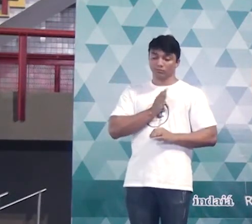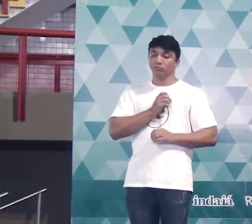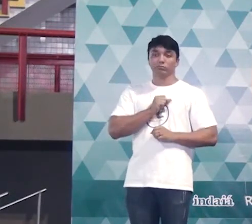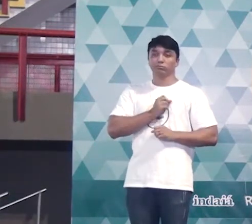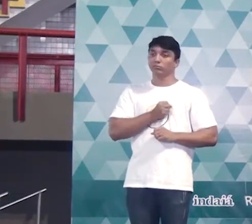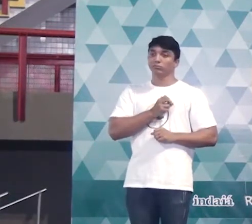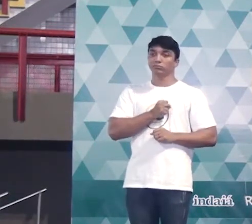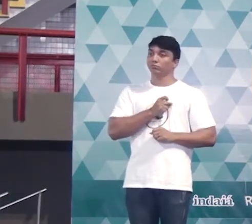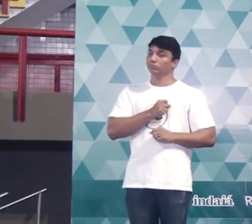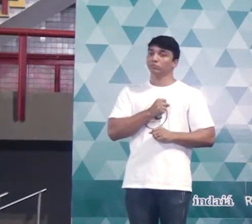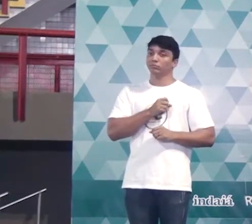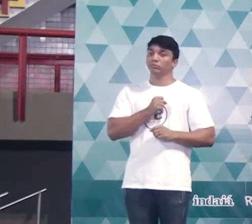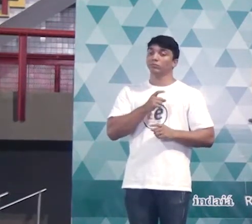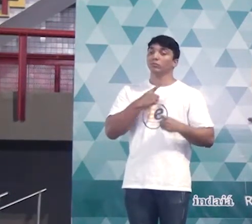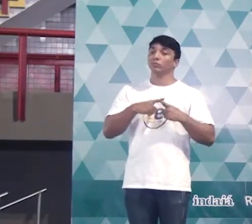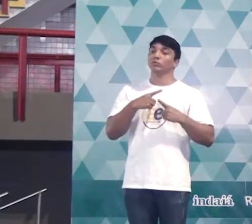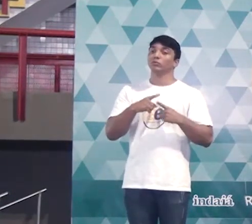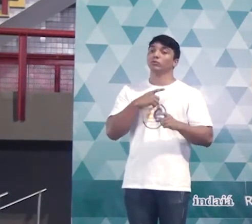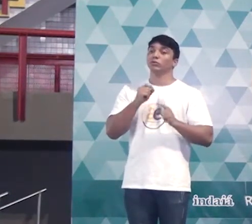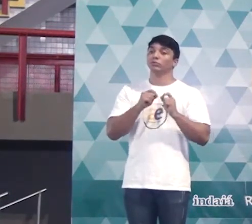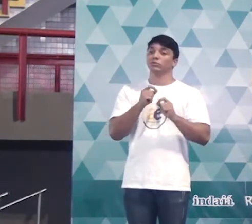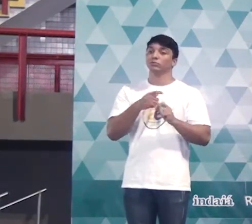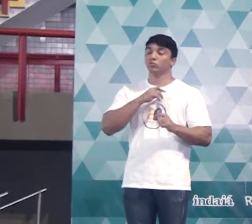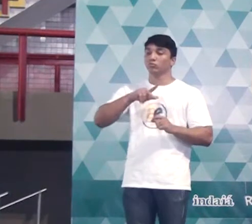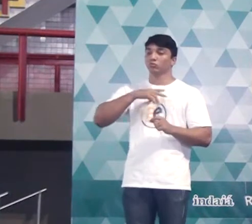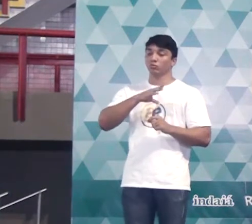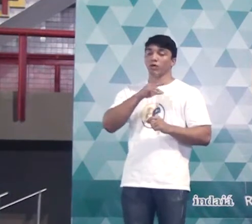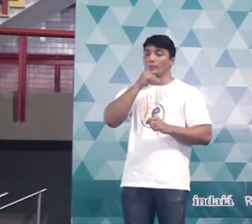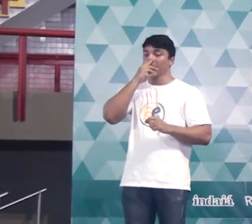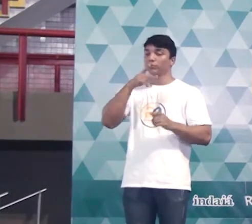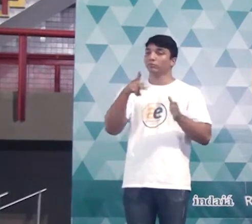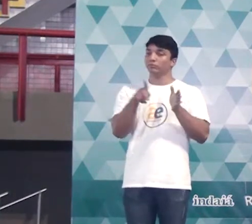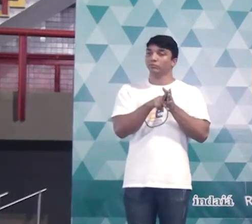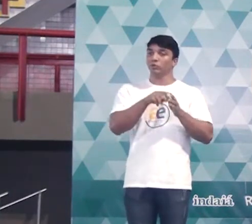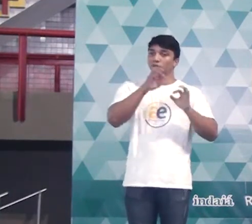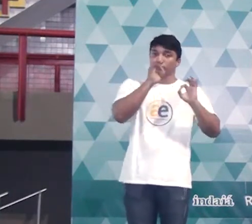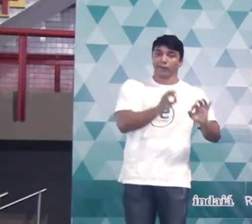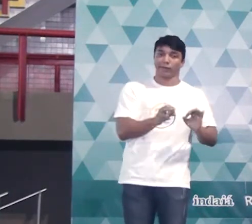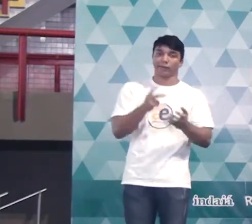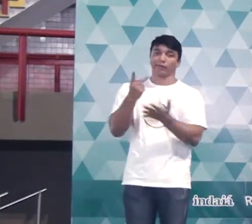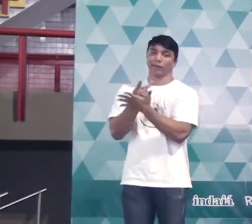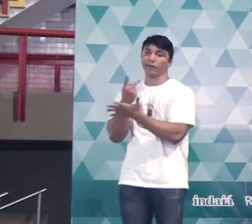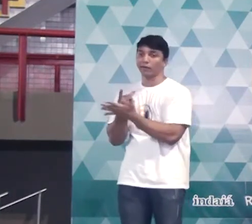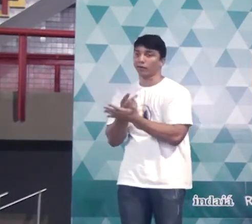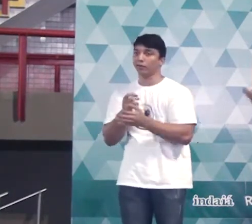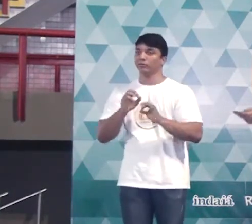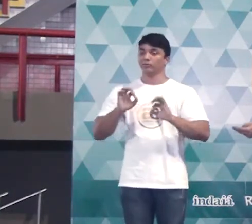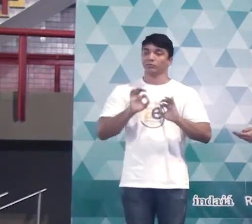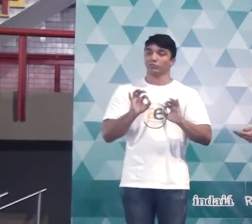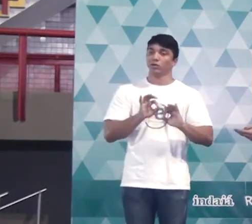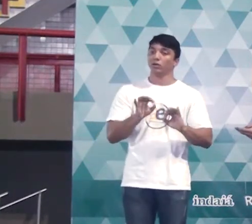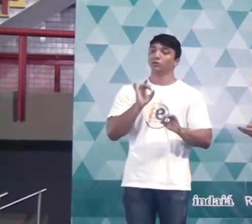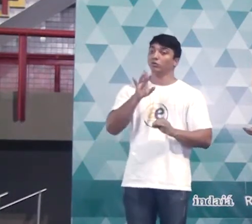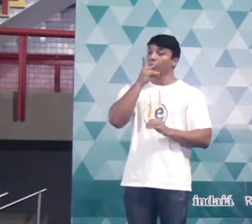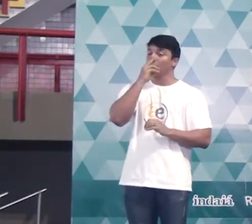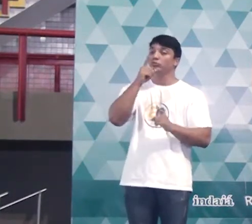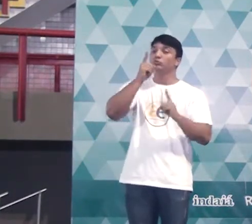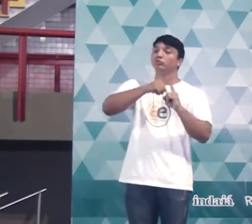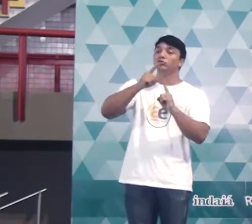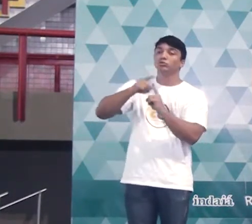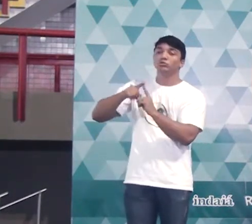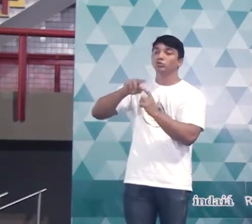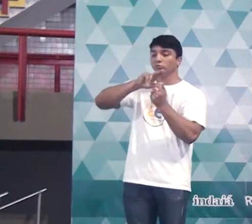peito. Porque isso aí não é uma questão de certo nem de errado.